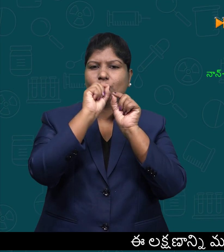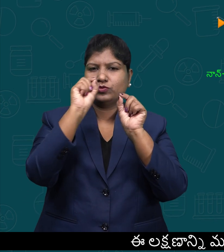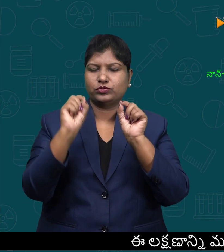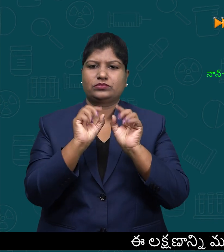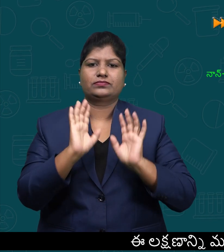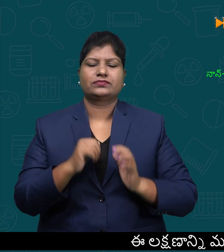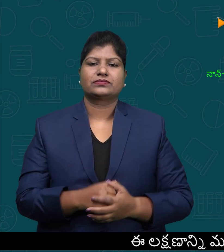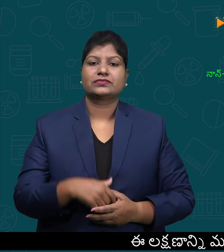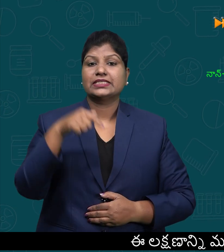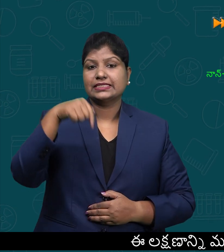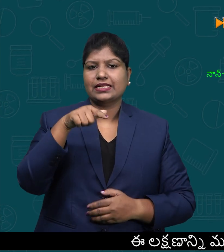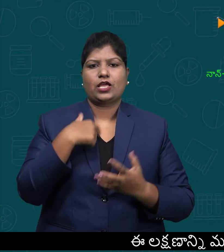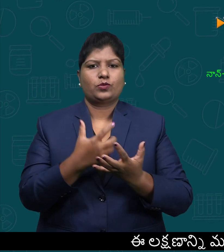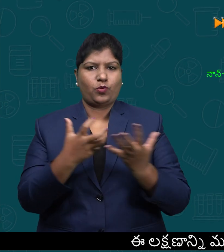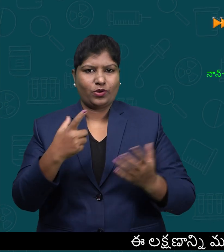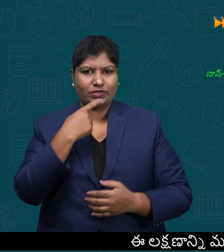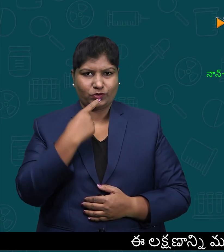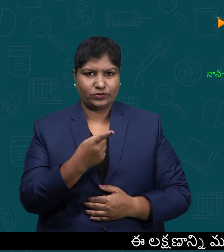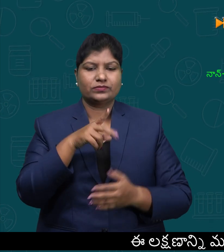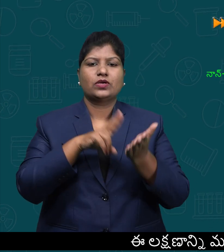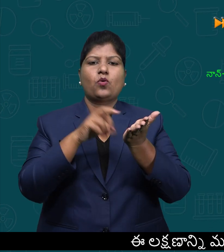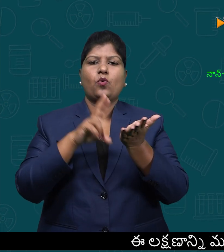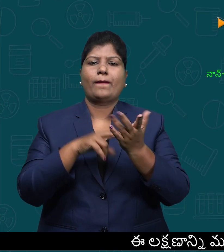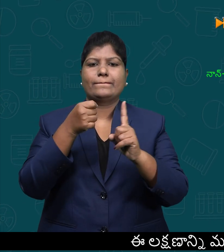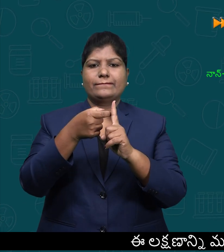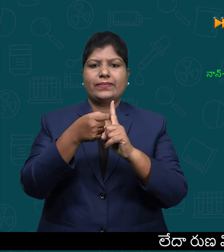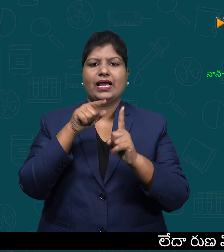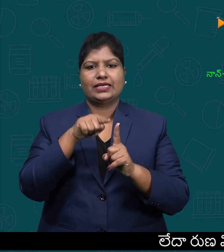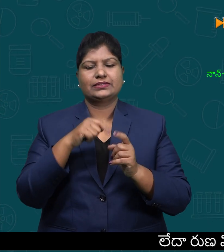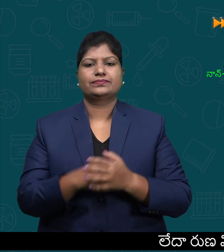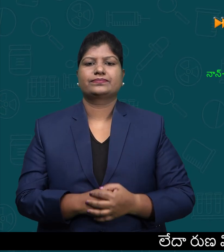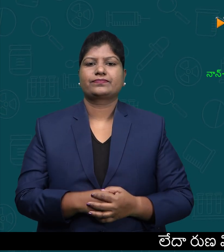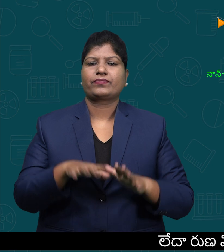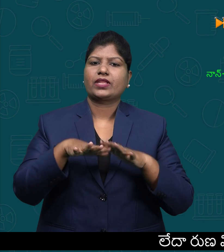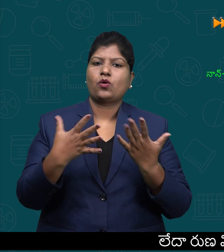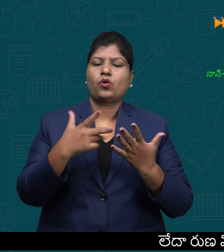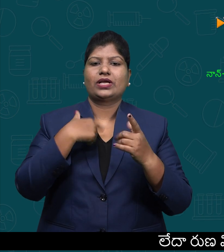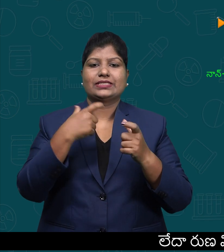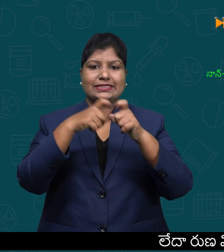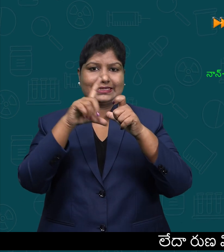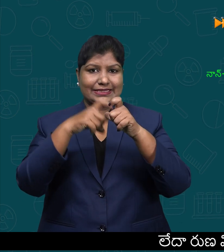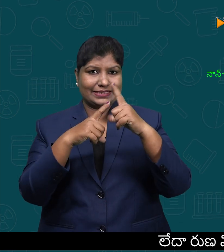ఈ లక్షణాన్ని మూలకం యొక్క అలోహధర్మం లేదా రుణ విద్యుదాత్మకత అంటారు.